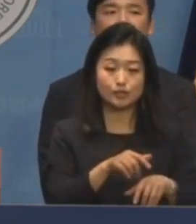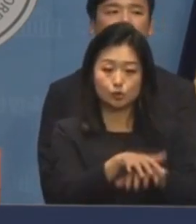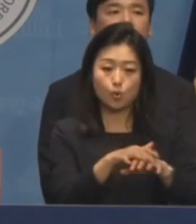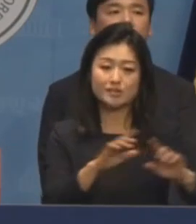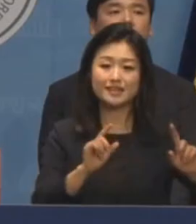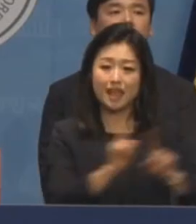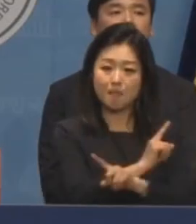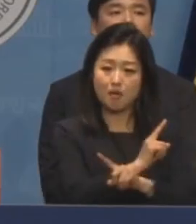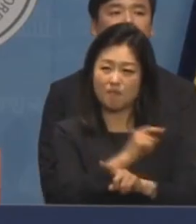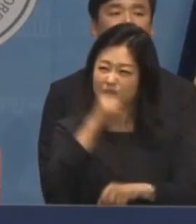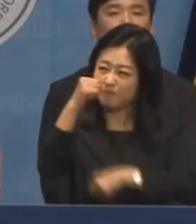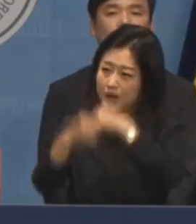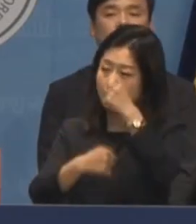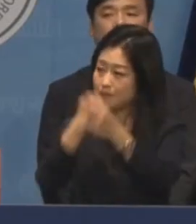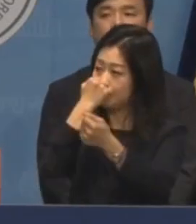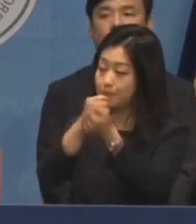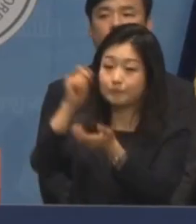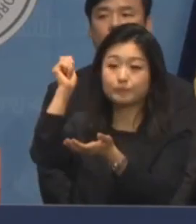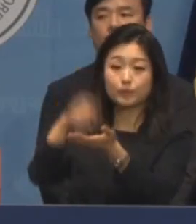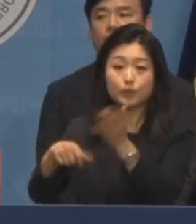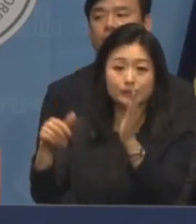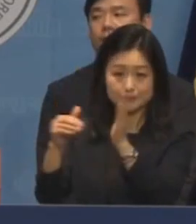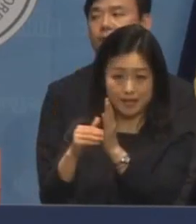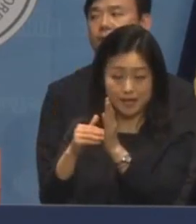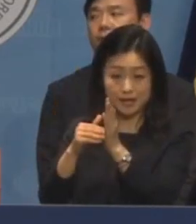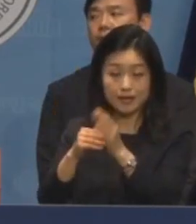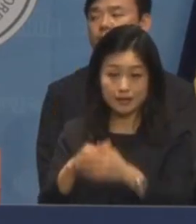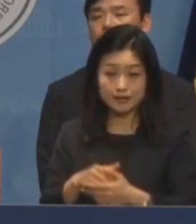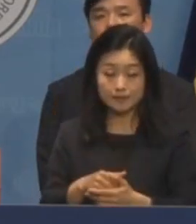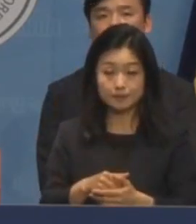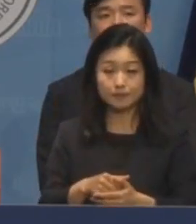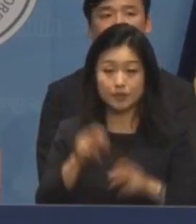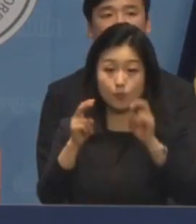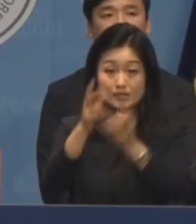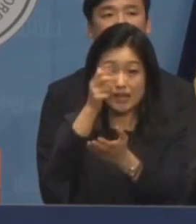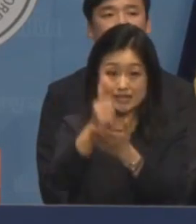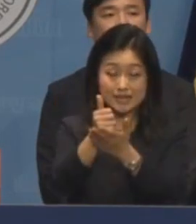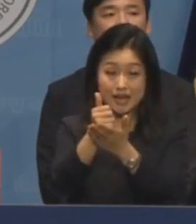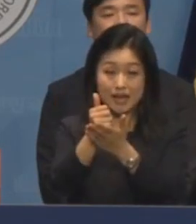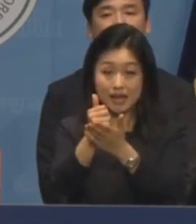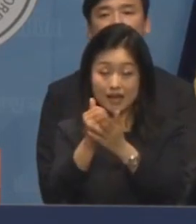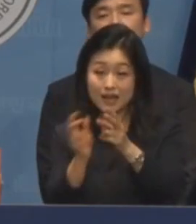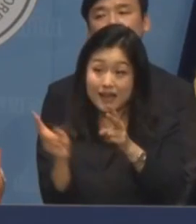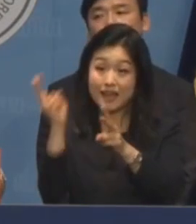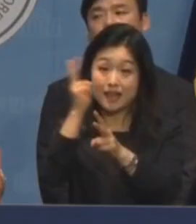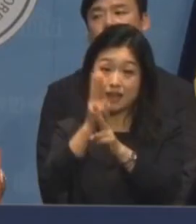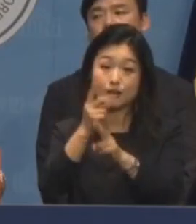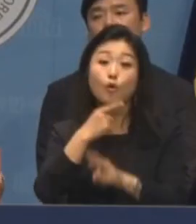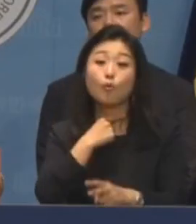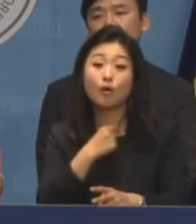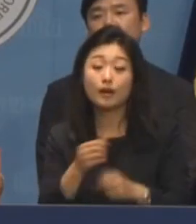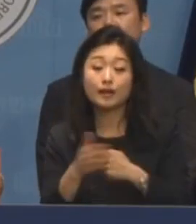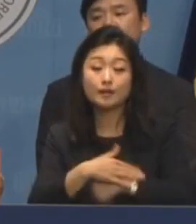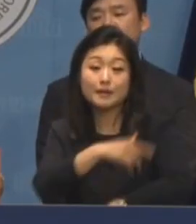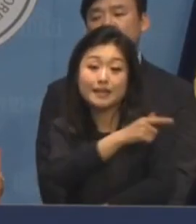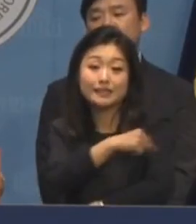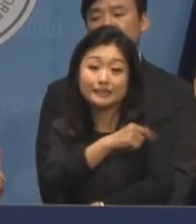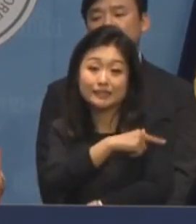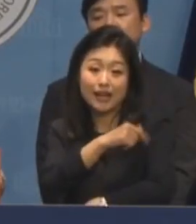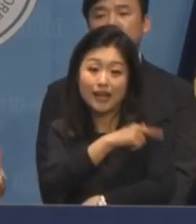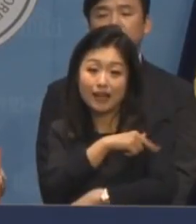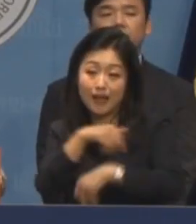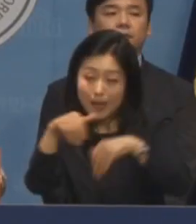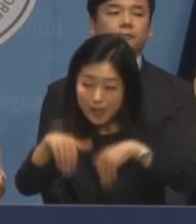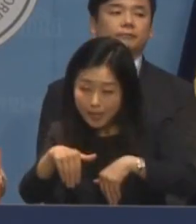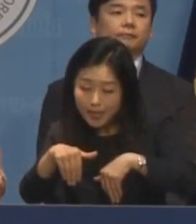통과시켜버렸습니다. 연임을 노리는 박민 사장의 거수기 노릇을 이사들이 자처했습니다.